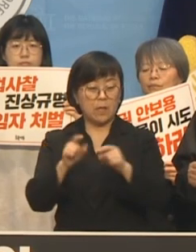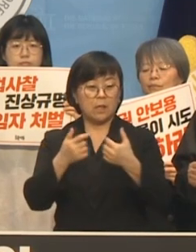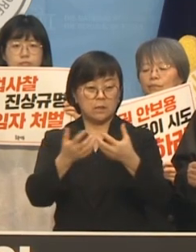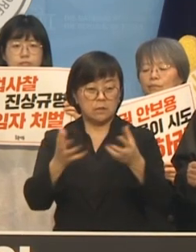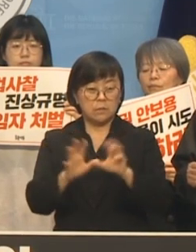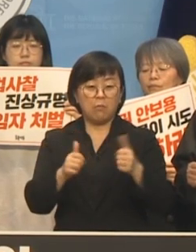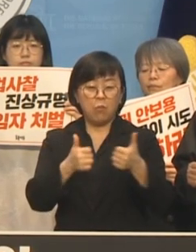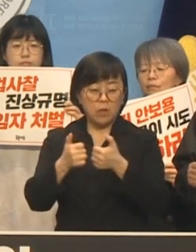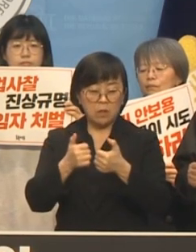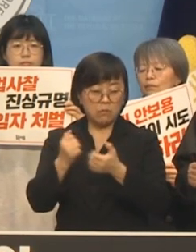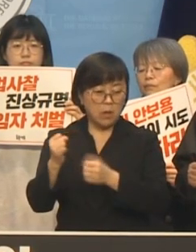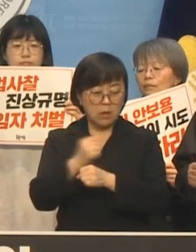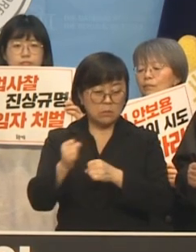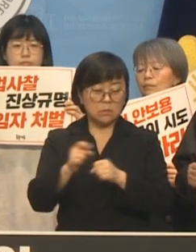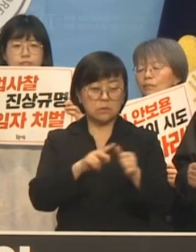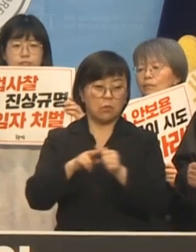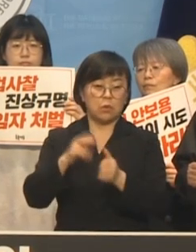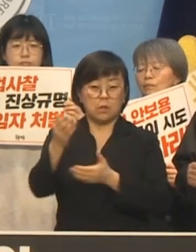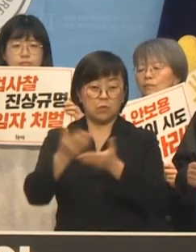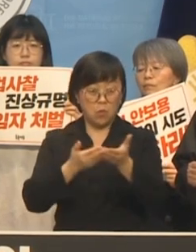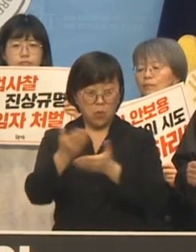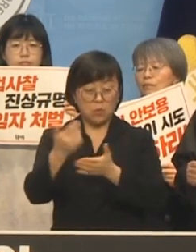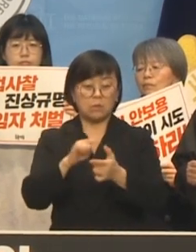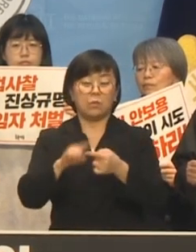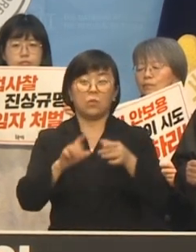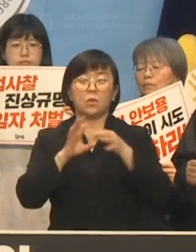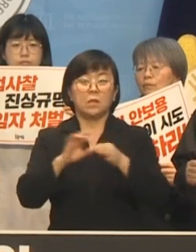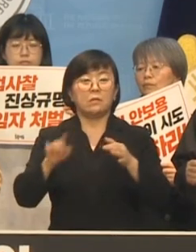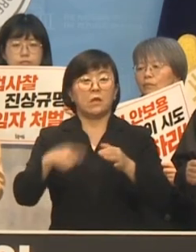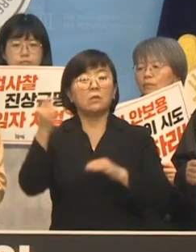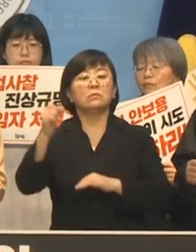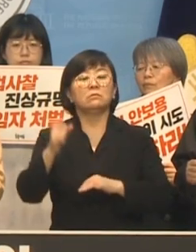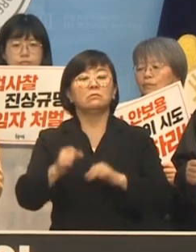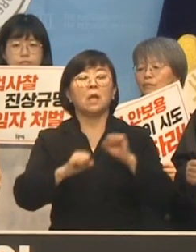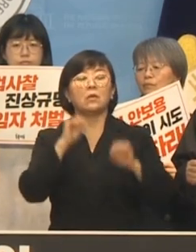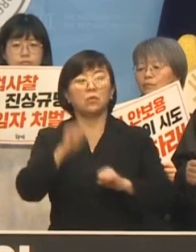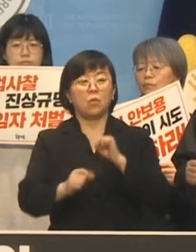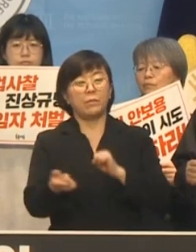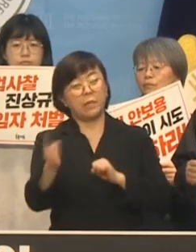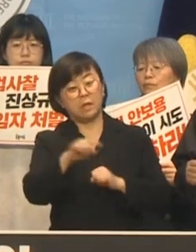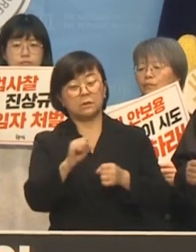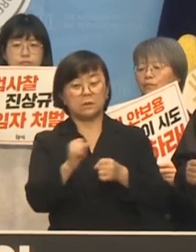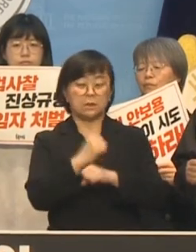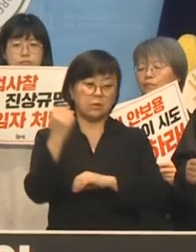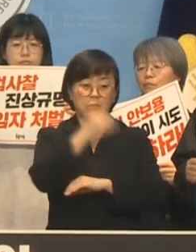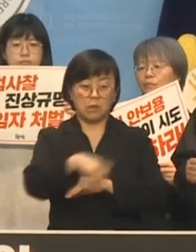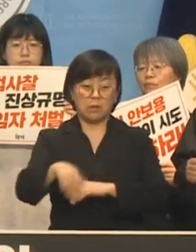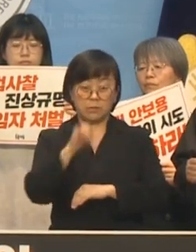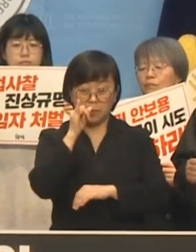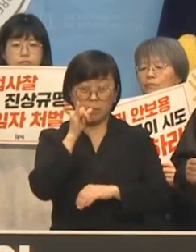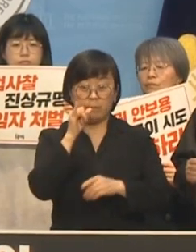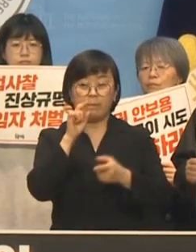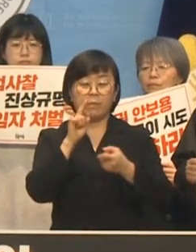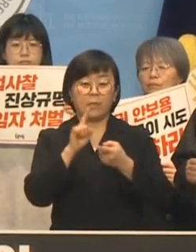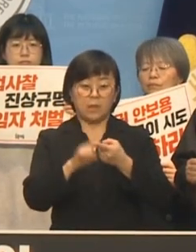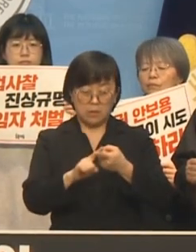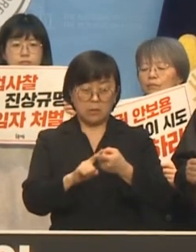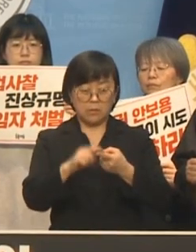모의를 하고 정보를 공유하고 그걸 통해서 다음 행동으로 넘어가는 작전까지 꾸민 것을